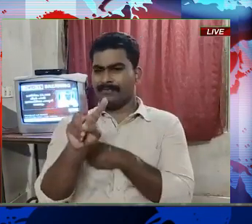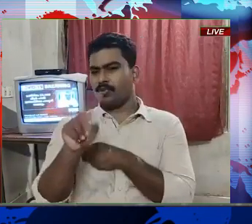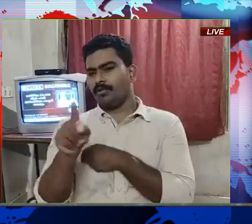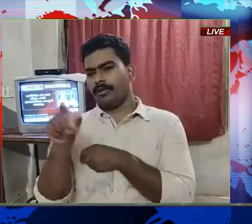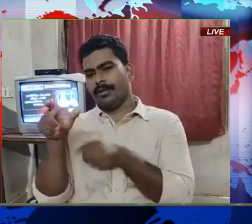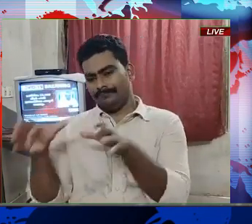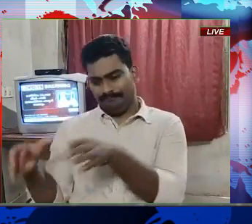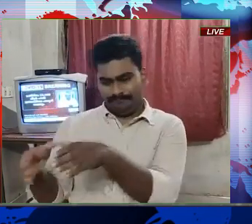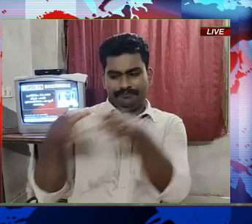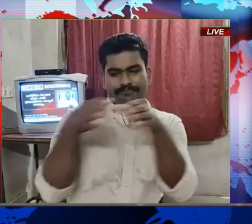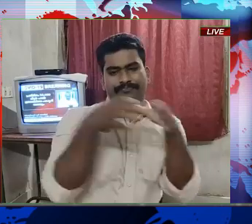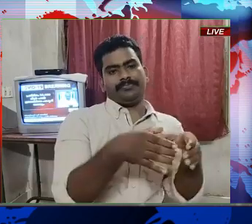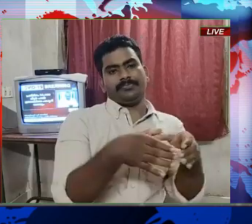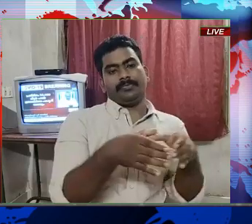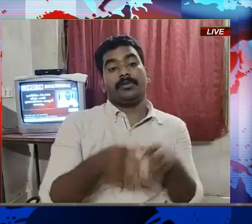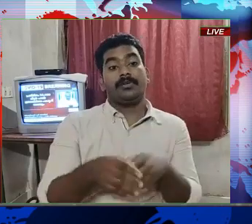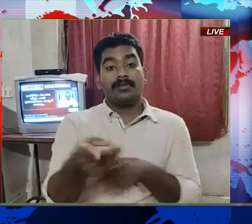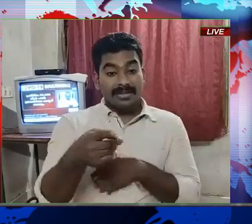ഇന്ന് ഭക്ഷണം വിതരണം ചെയ്തു.